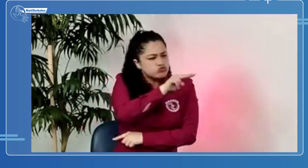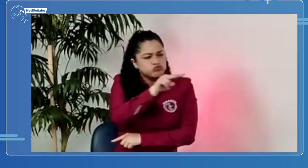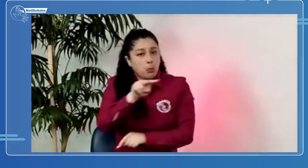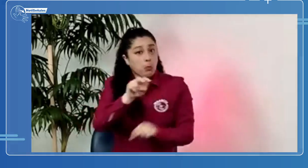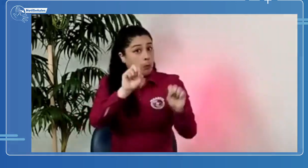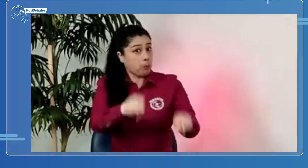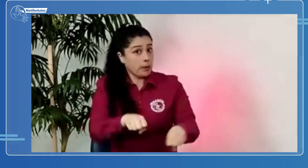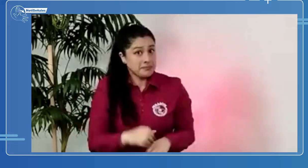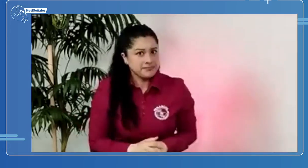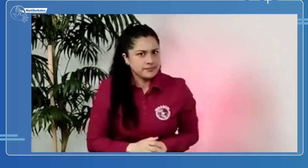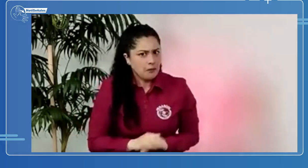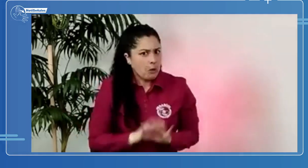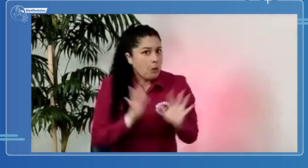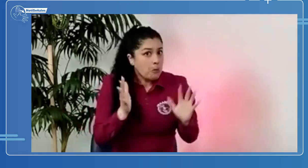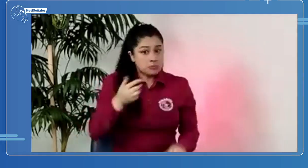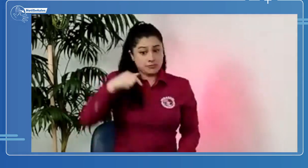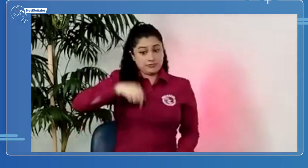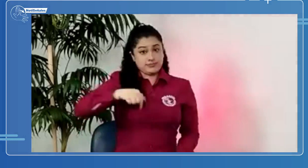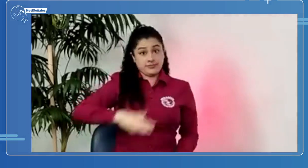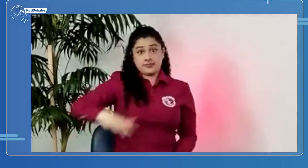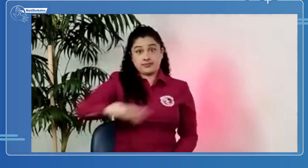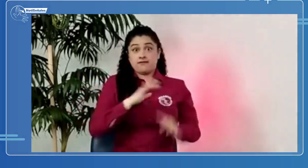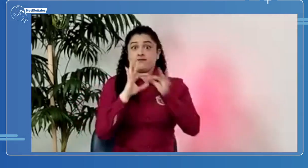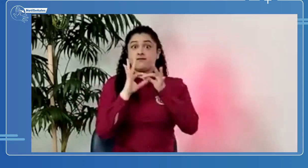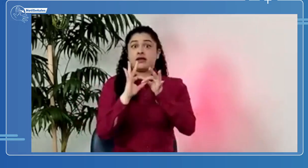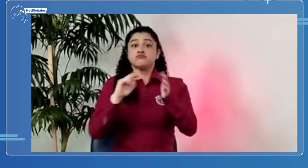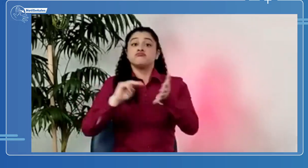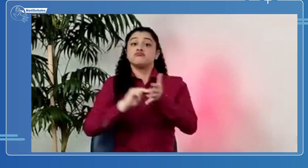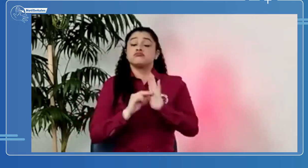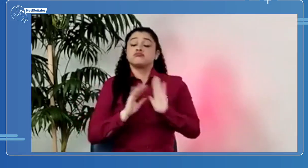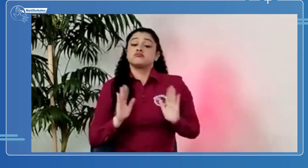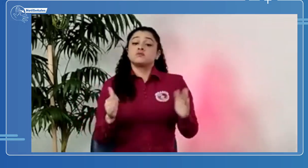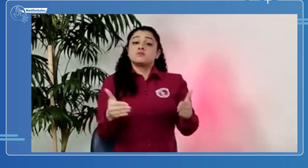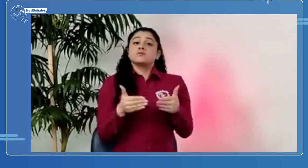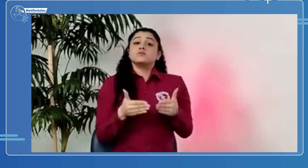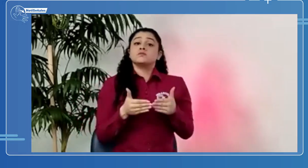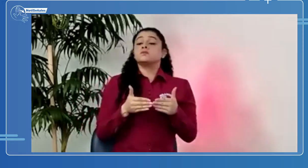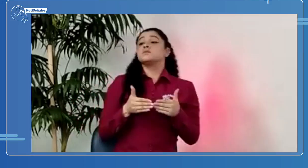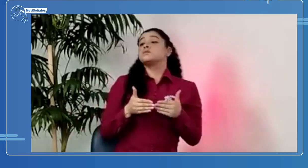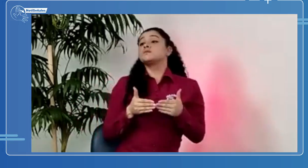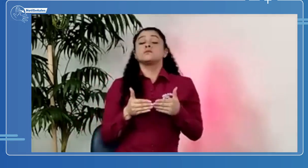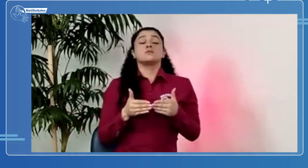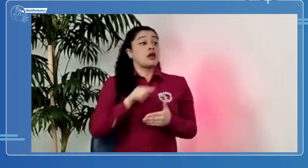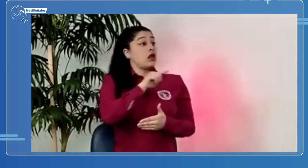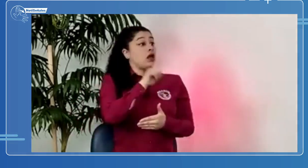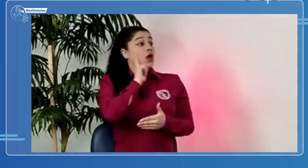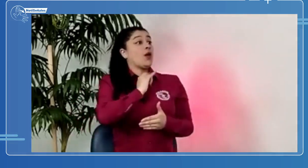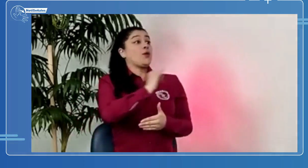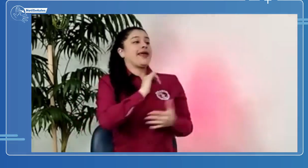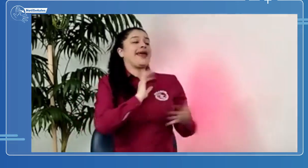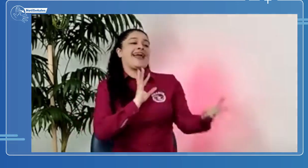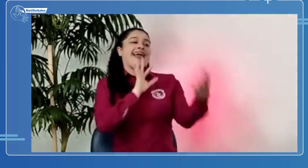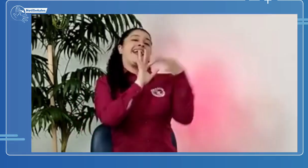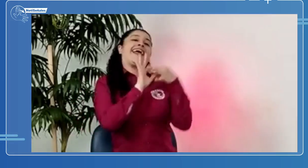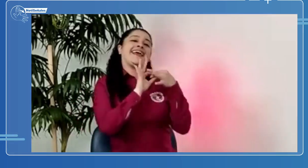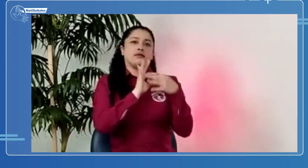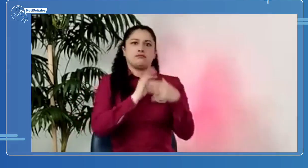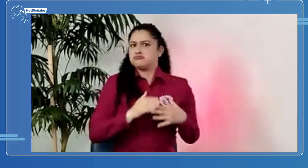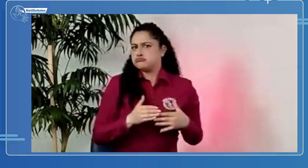nos explicaron, pueden ingresarlo a través de la página web del Ministerio de Salud. O también nosotros como FENASCOL, pues